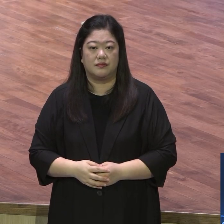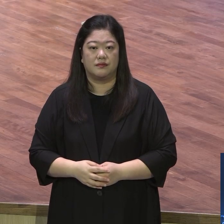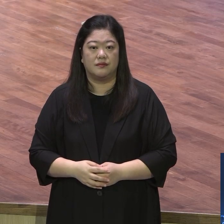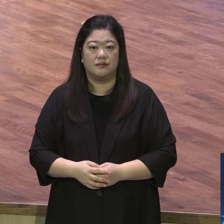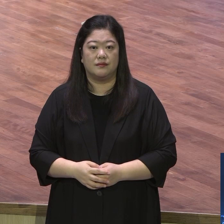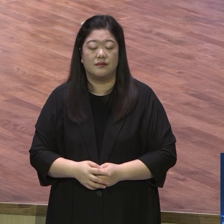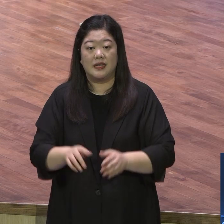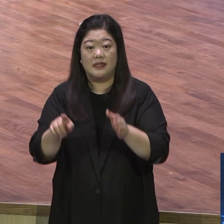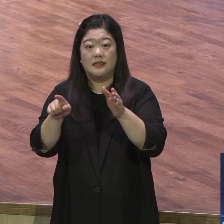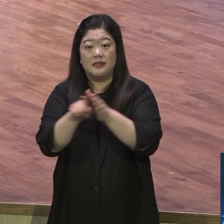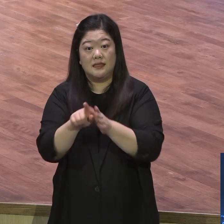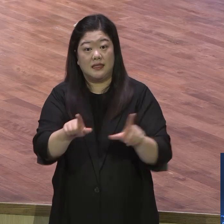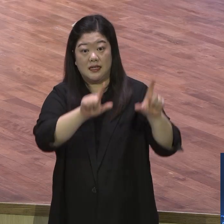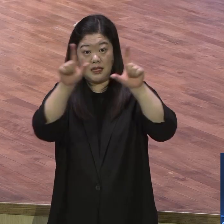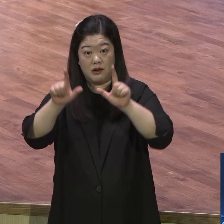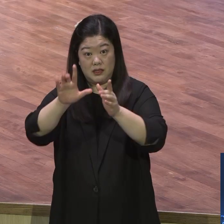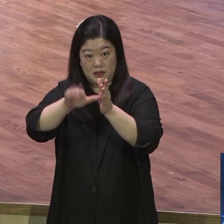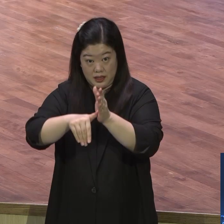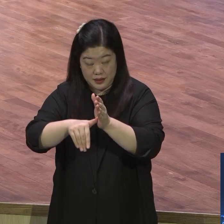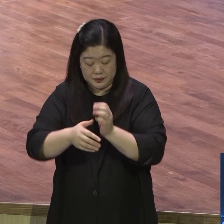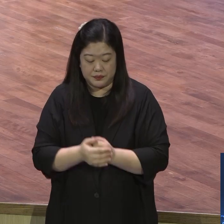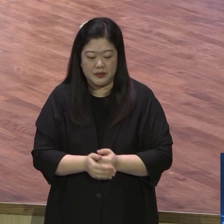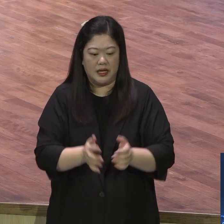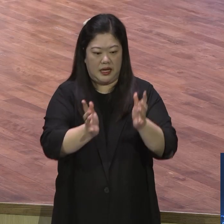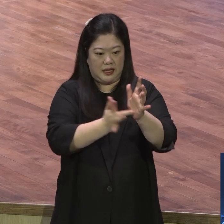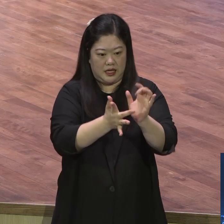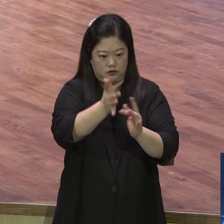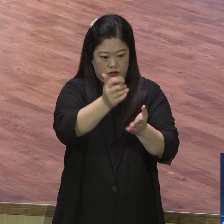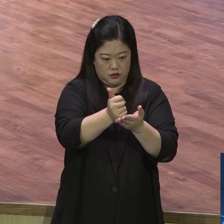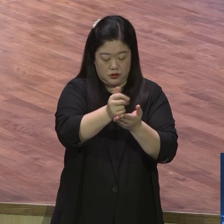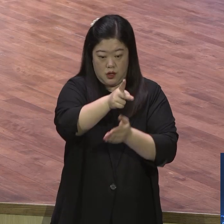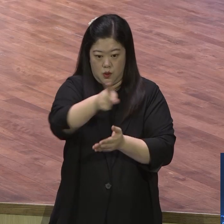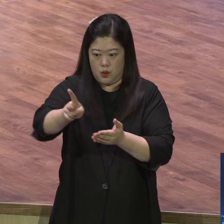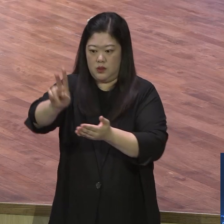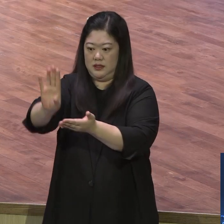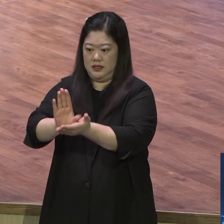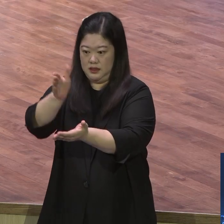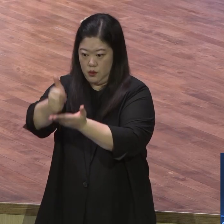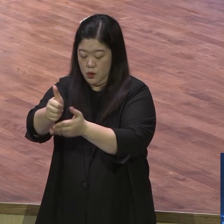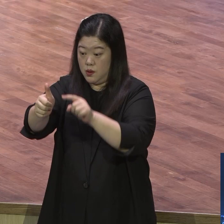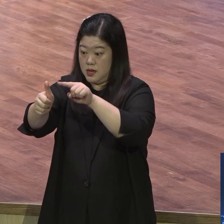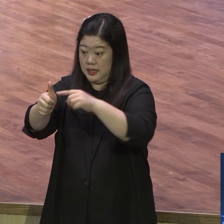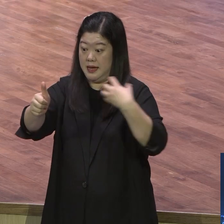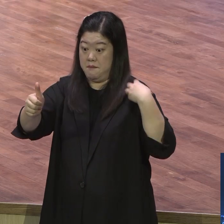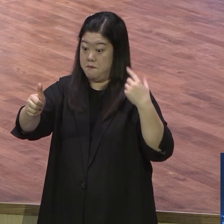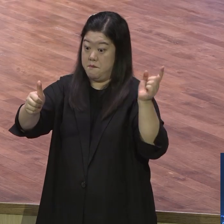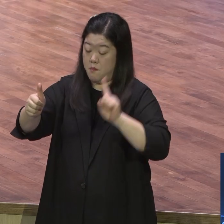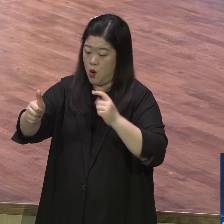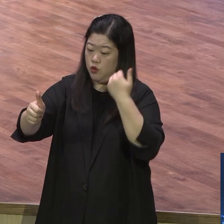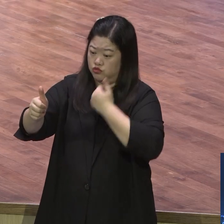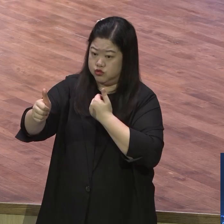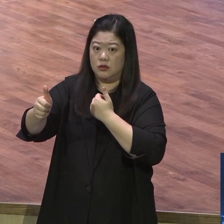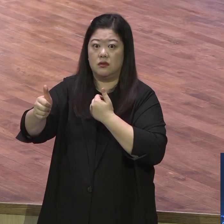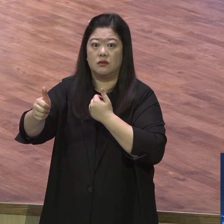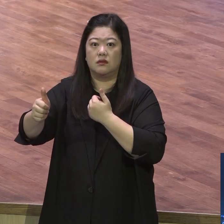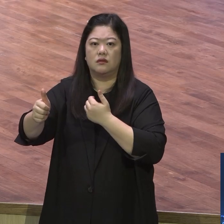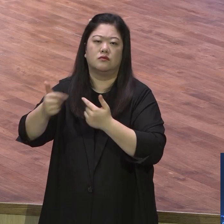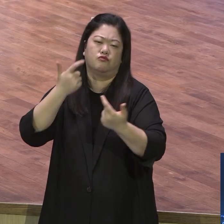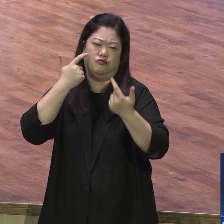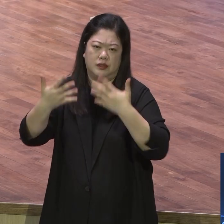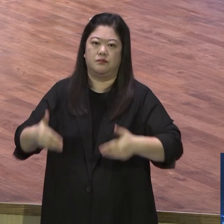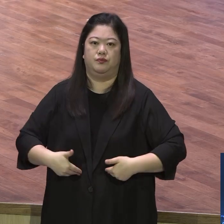신앙생활은 예수 그리스도가 누구신지 제대로 아는 것에서부터 출발되어야 돼요 나 교회 다닌다가 신앙생활 시작이